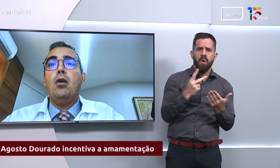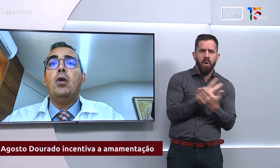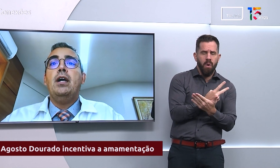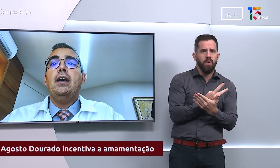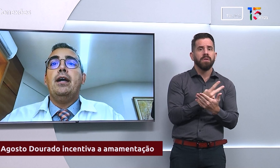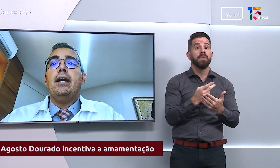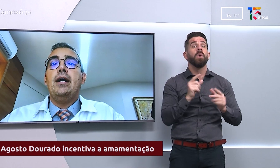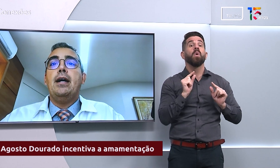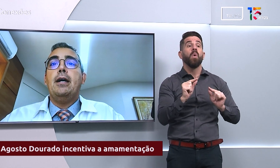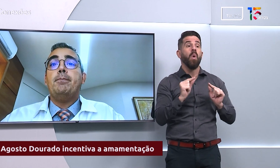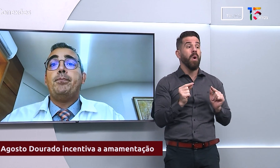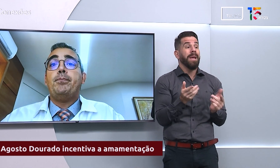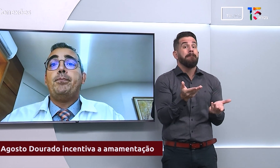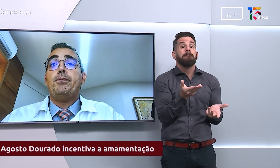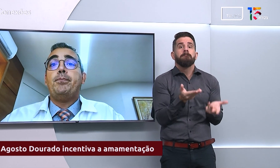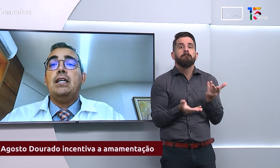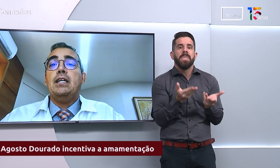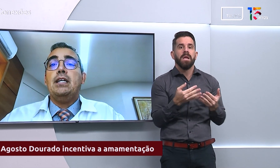peso ideal,